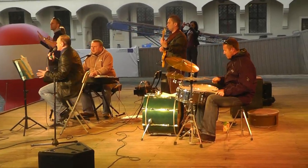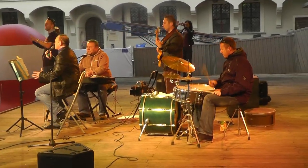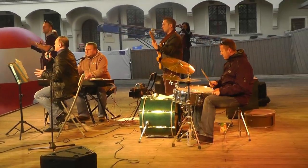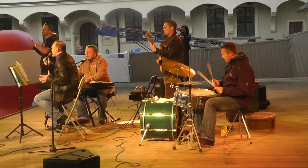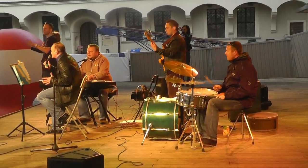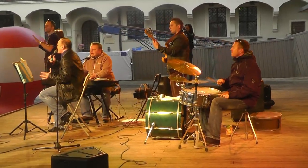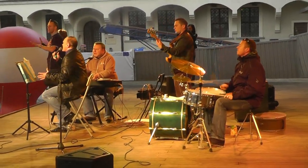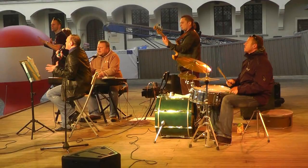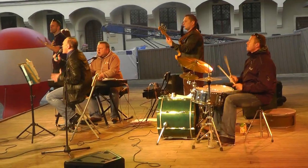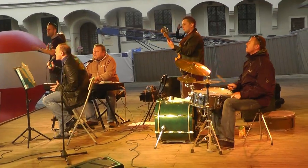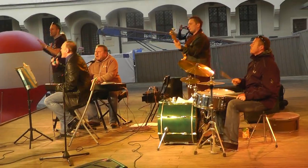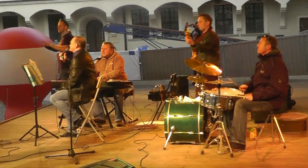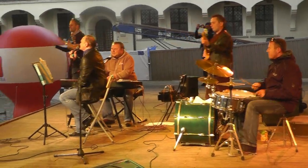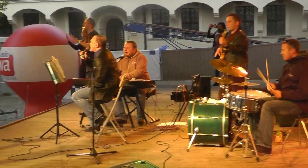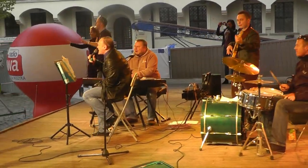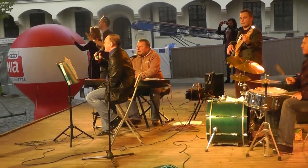potka